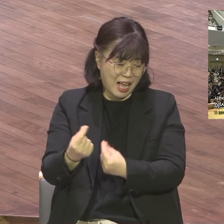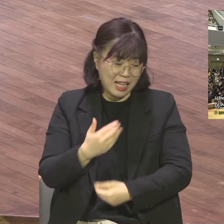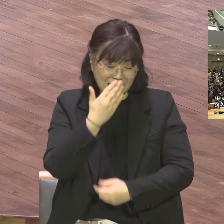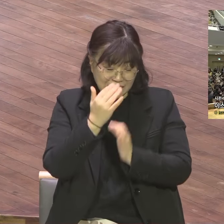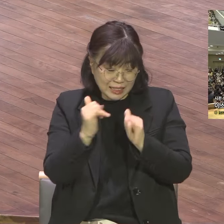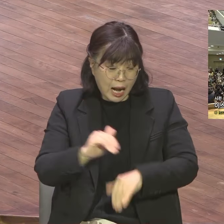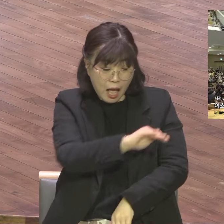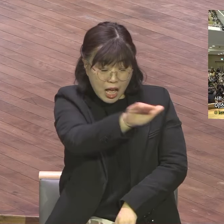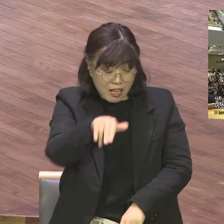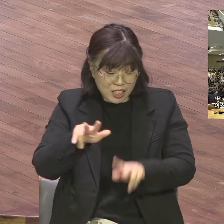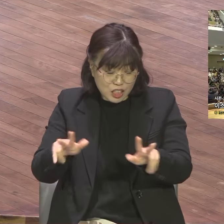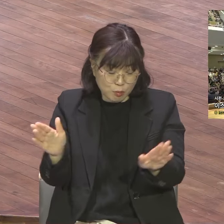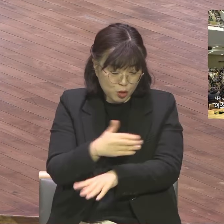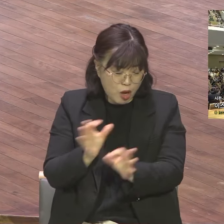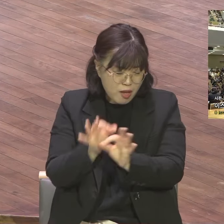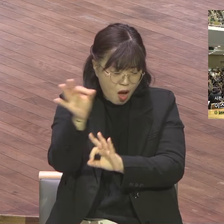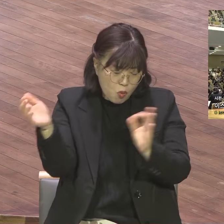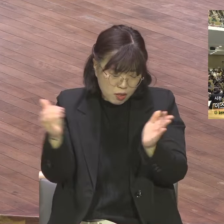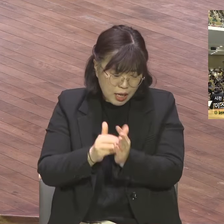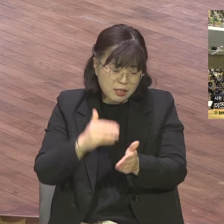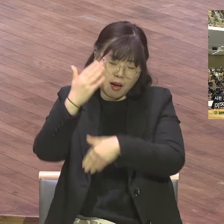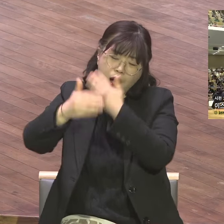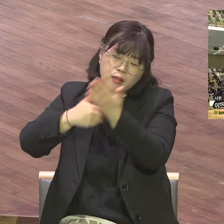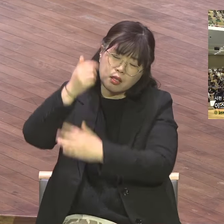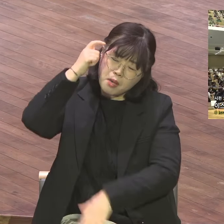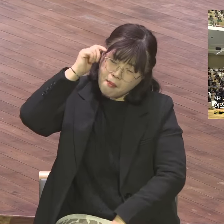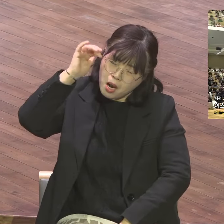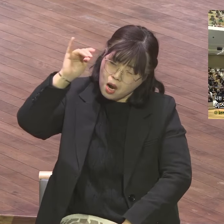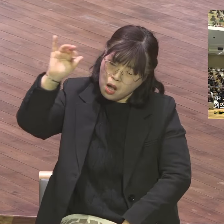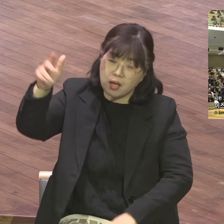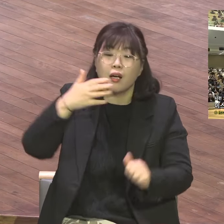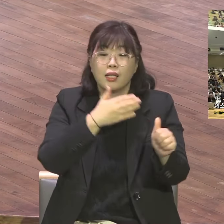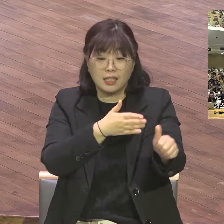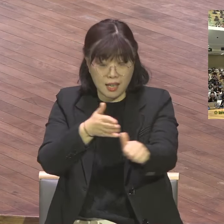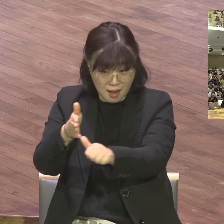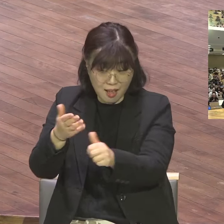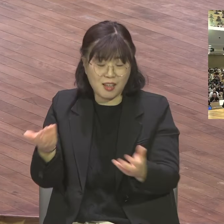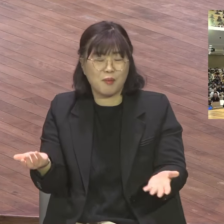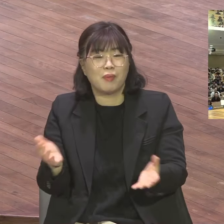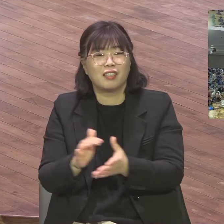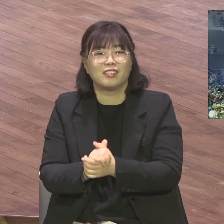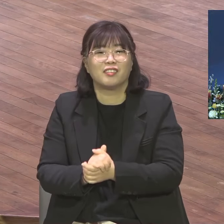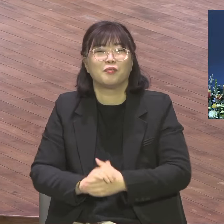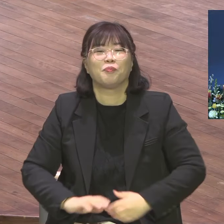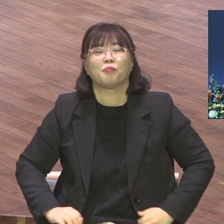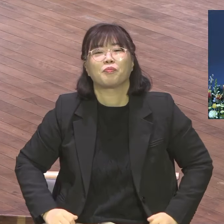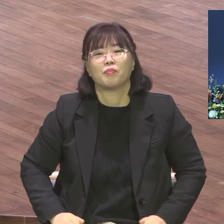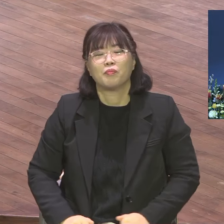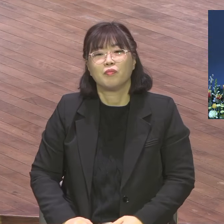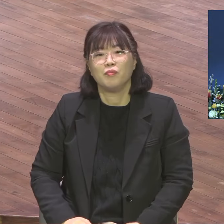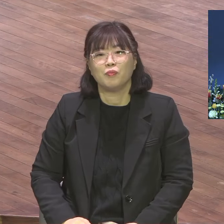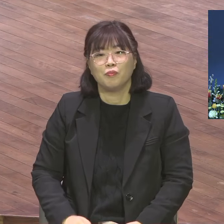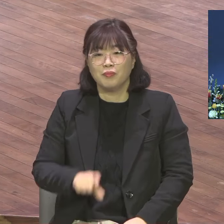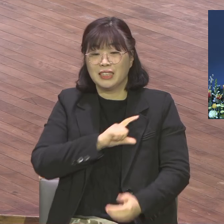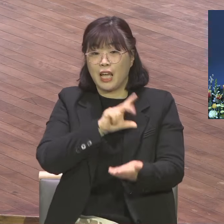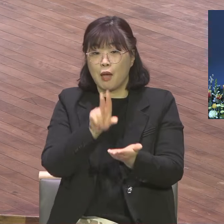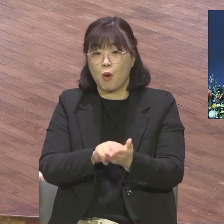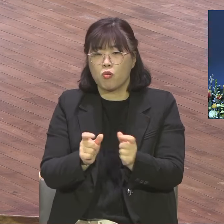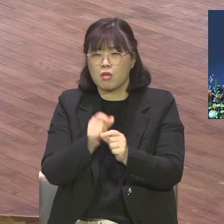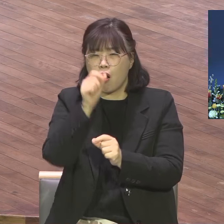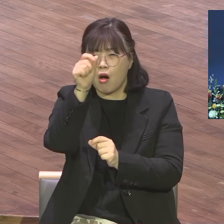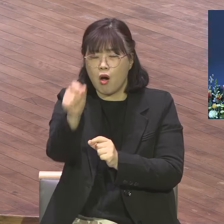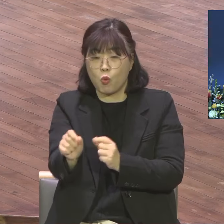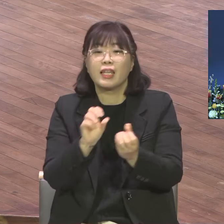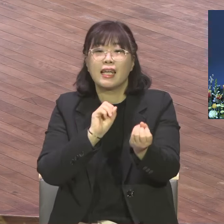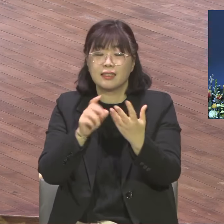이스라엘아 지금부터 영원까지 여호와를 바랄지어다. 아멘. 영혼의 응답 체험이란